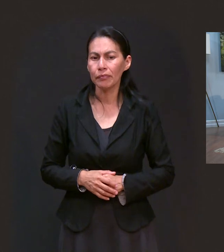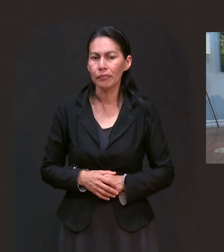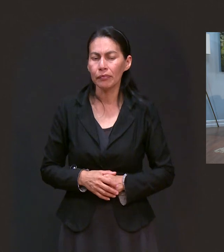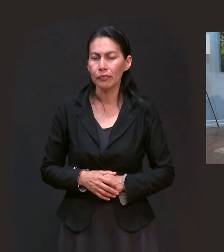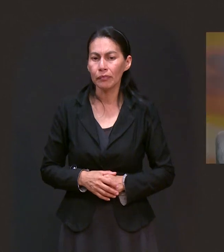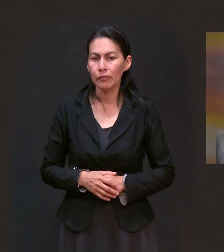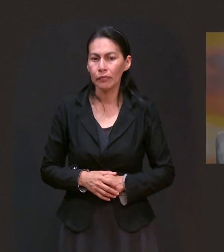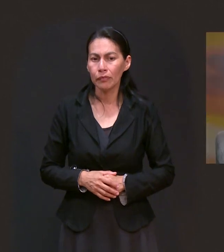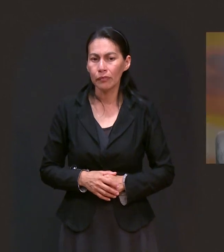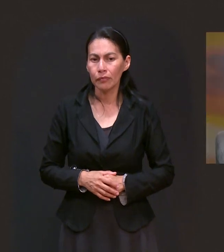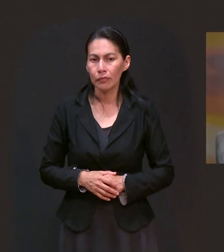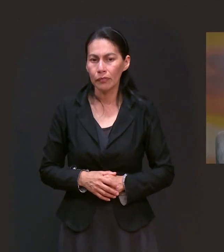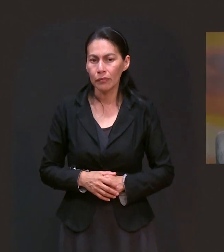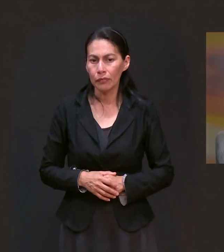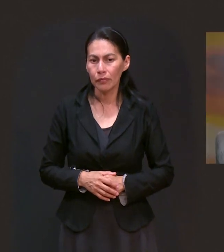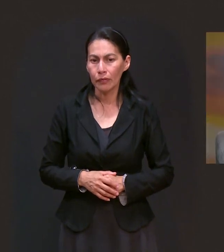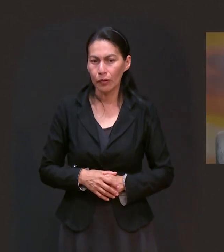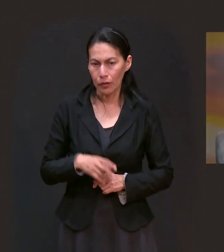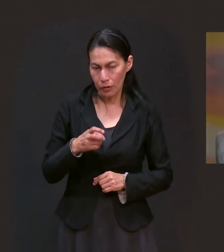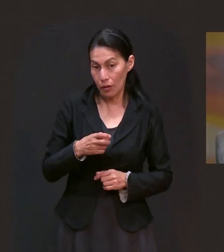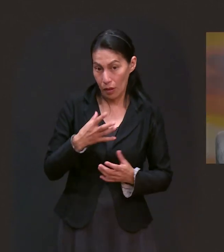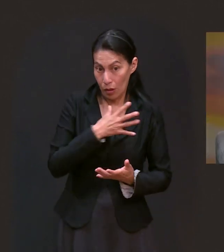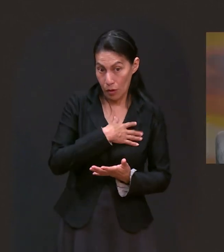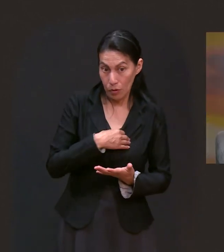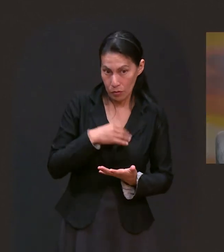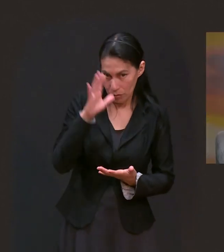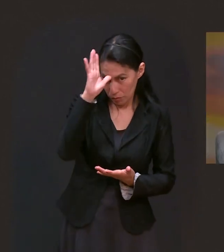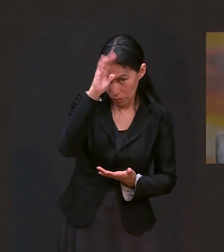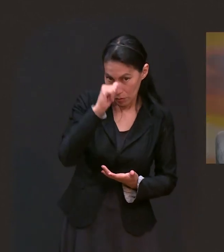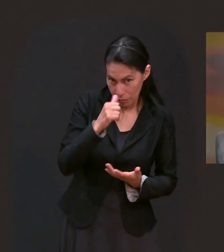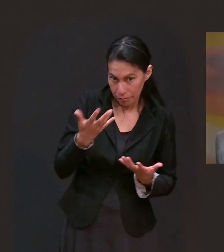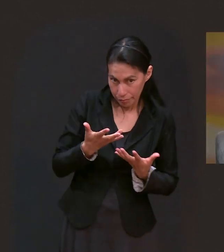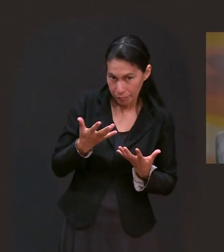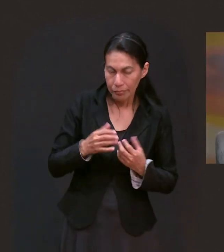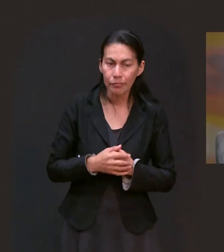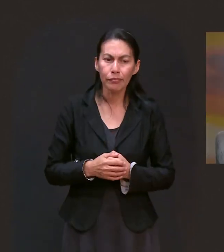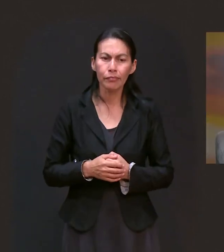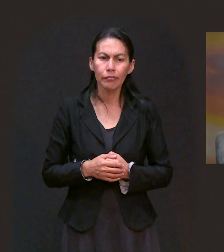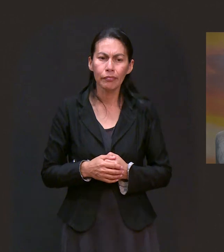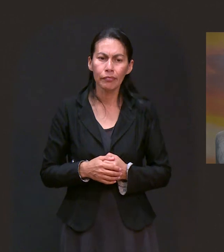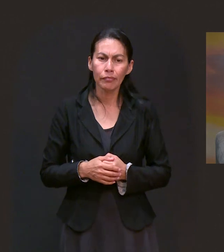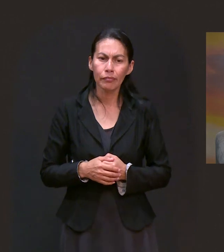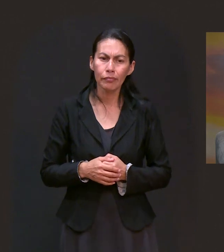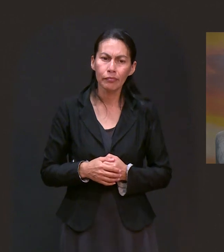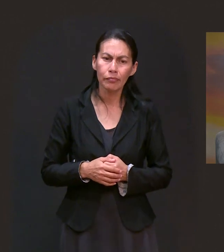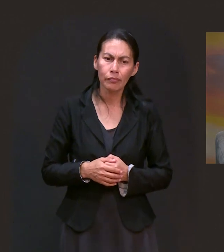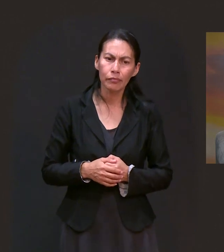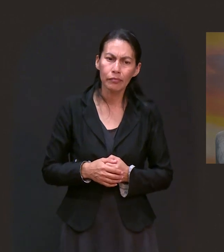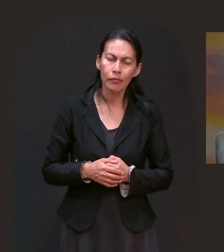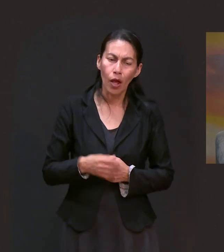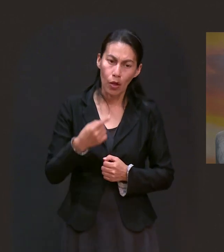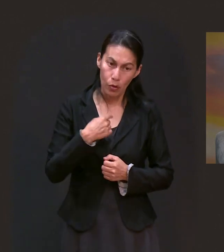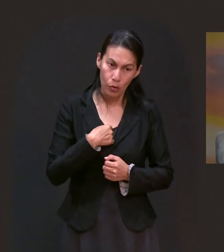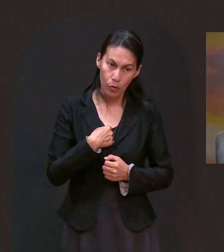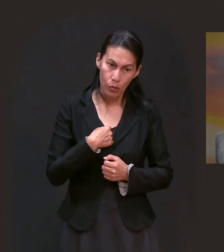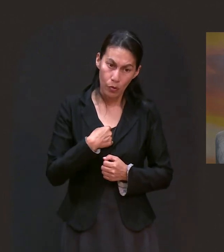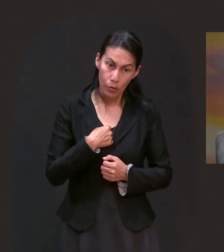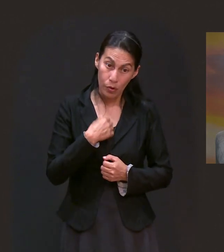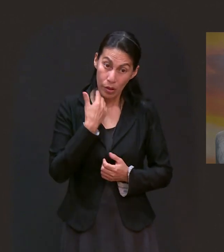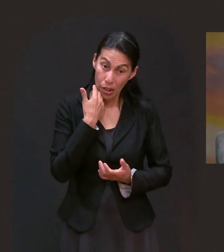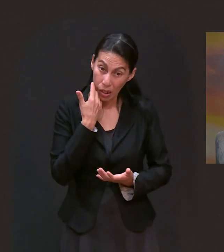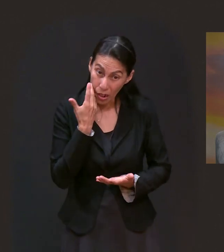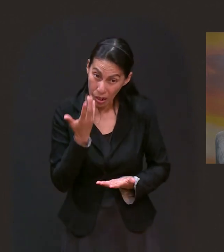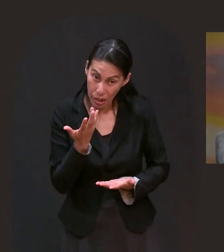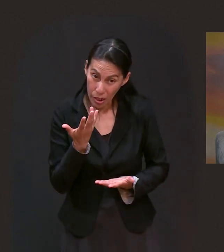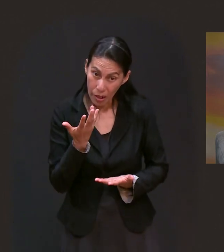sí en acuerdo al que queríamos tener un hijo verdad decíamos que yo